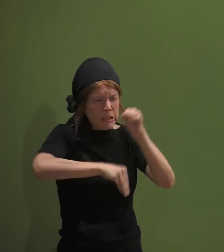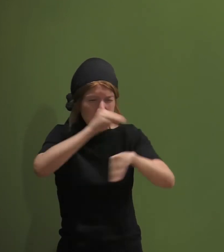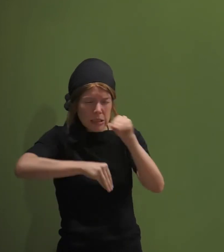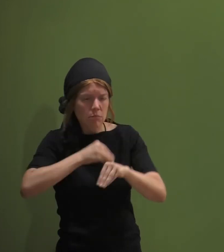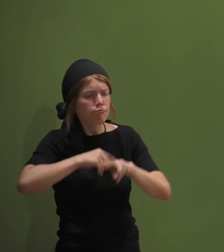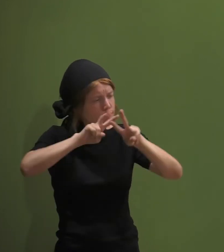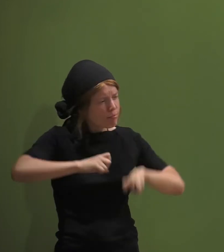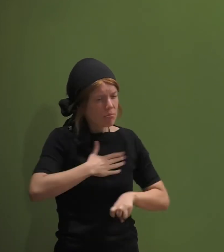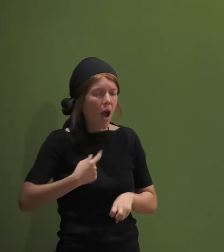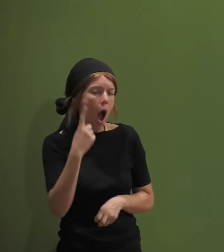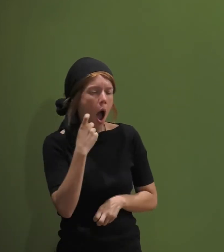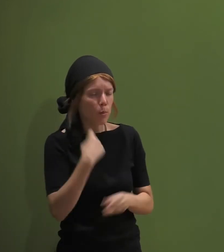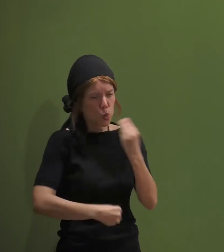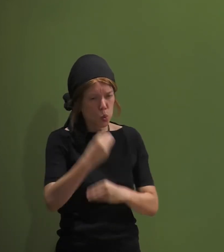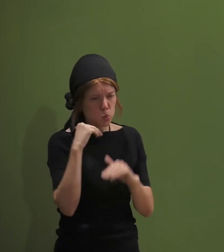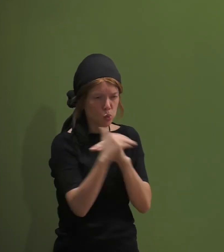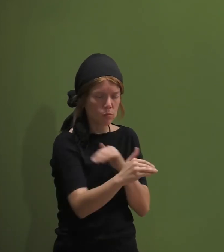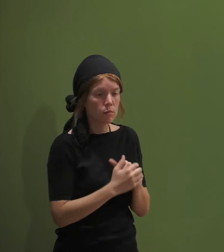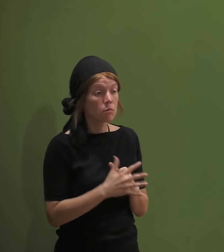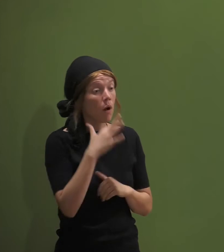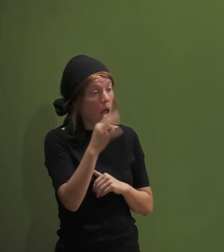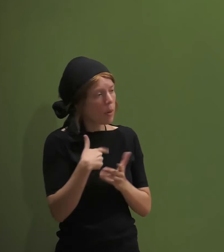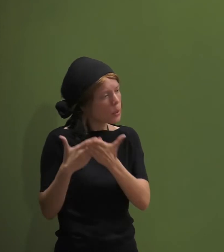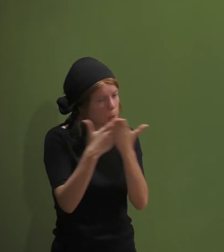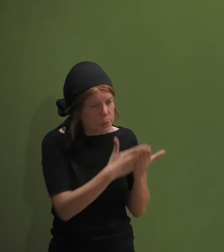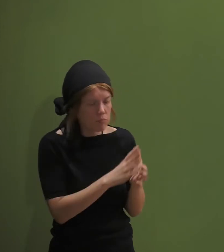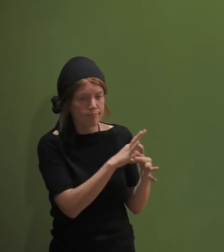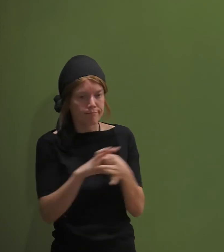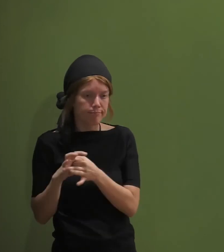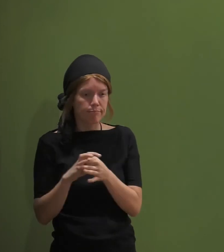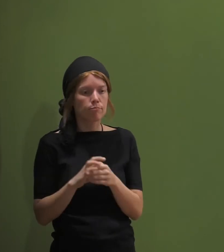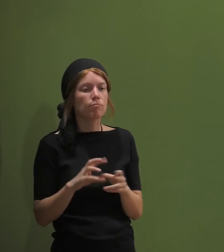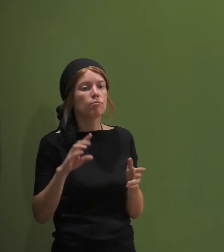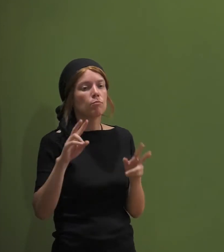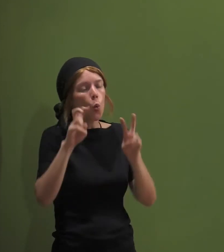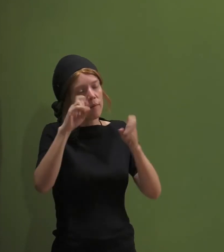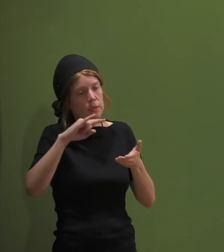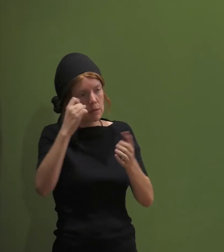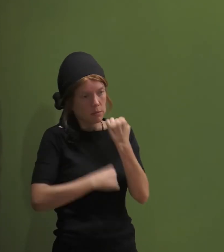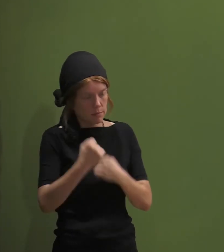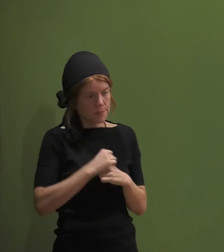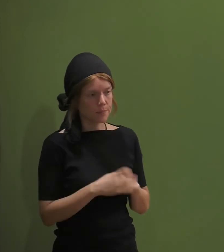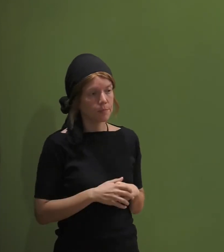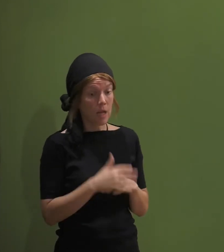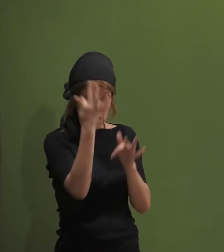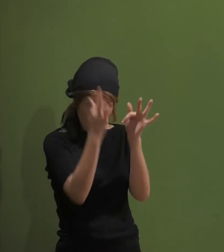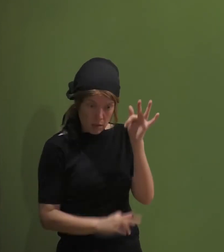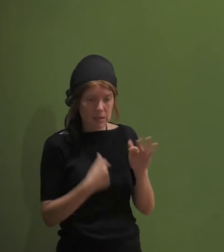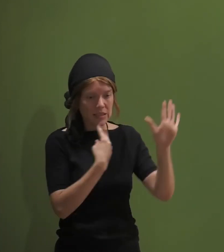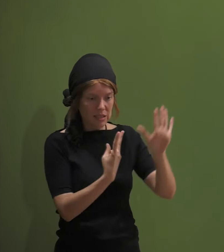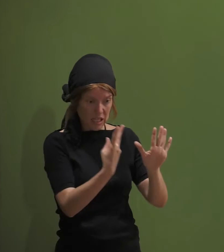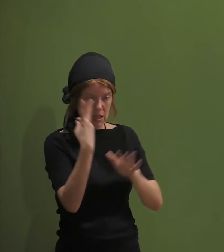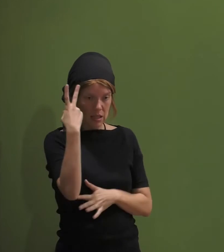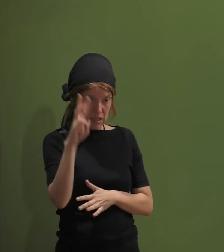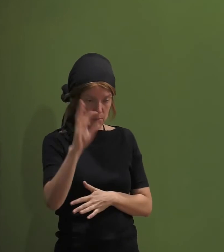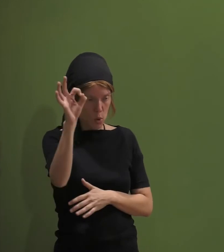pretendía analizar los hábitos de consumo sostenible, además de estudiar su relación con las nuevas economías. Según dicha encuesta, el